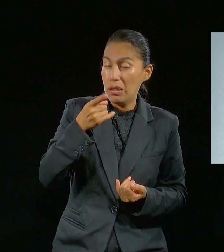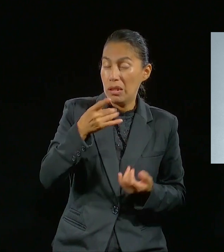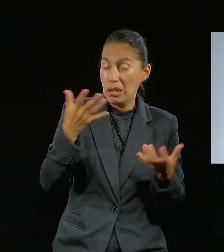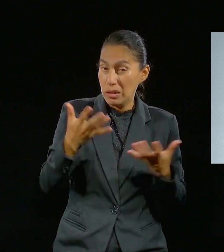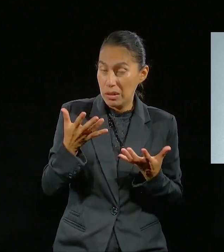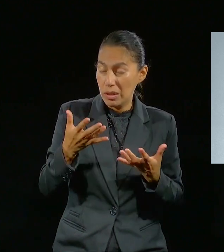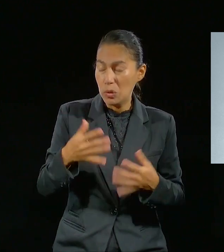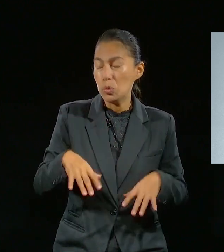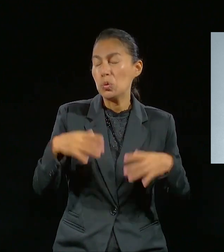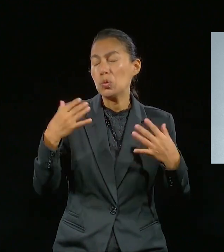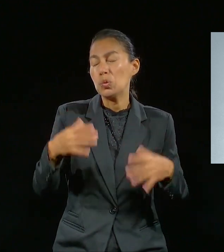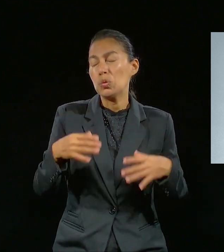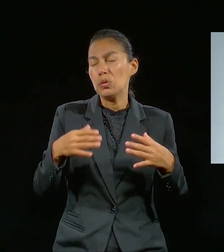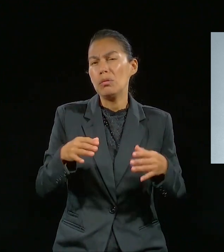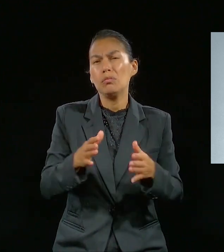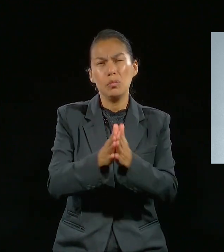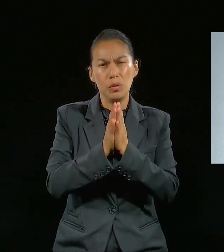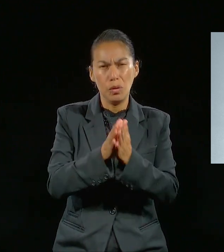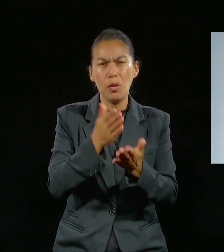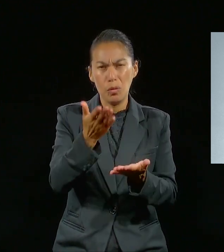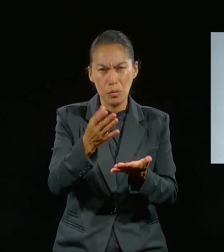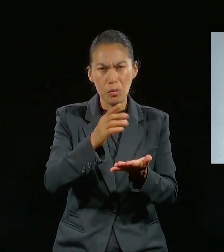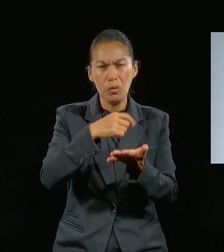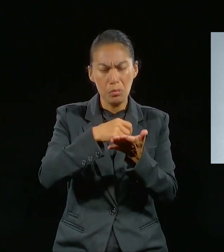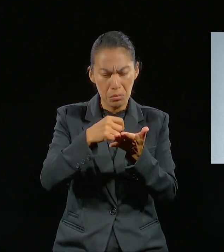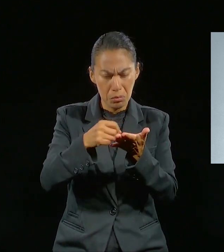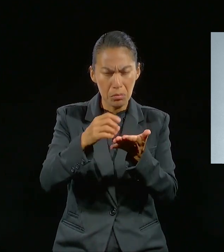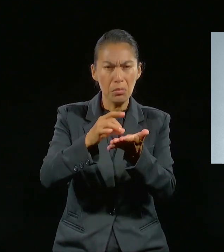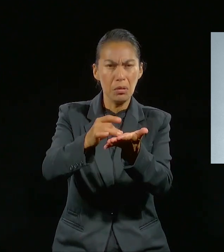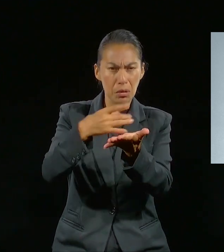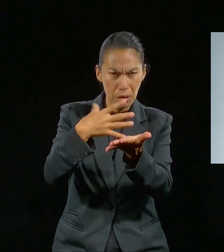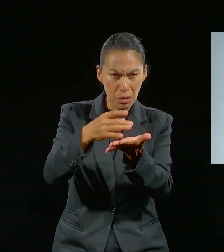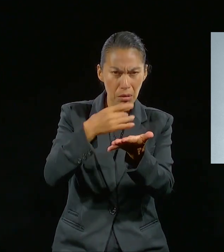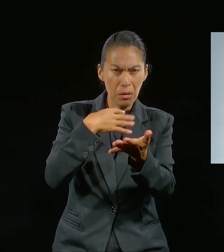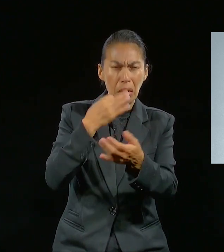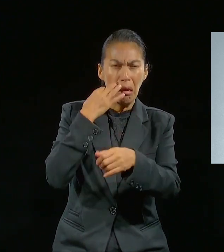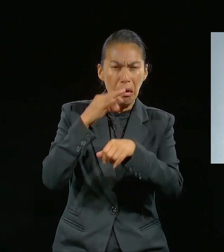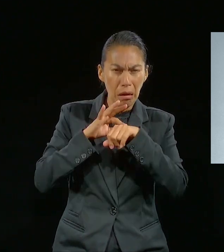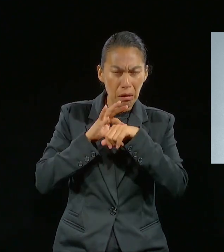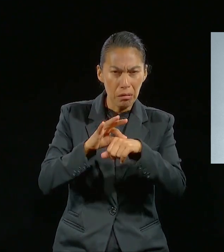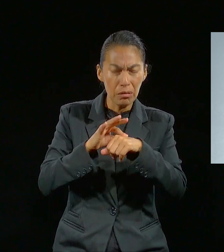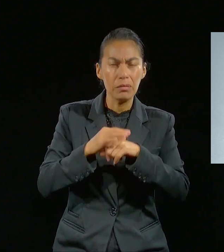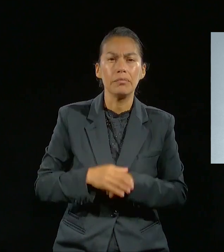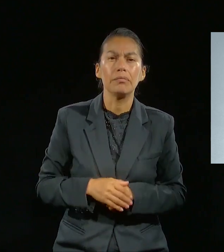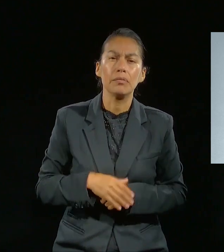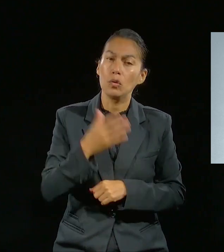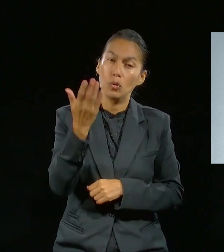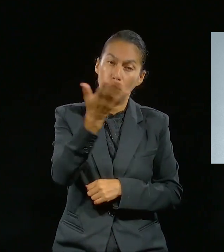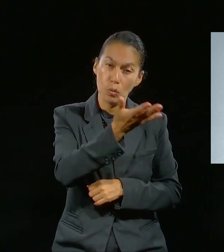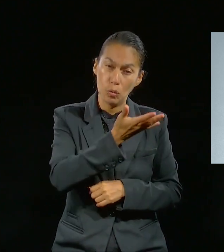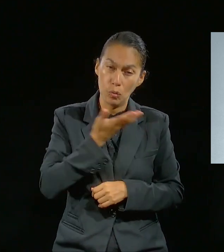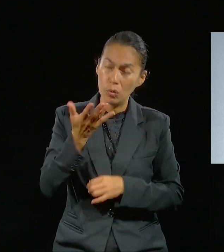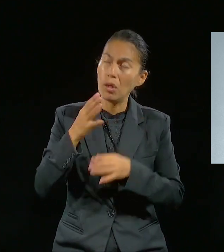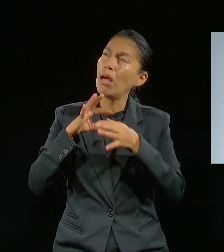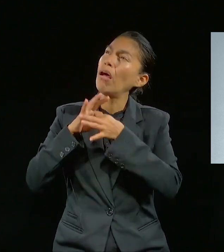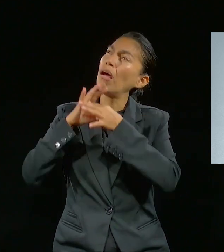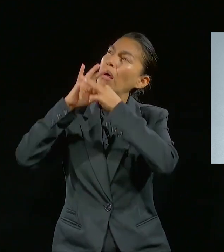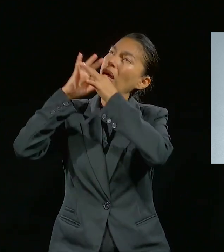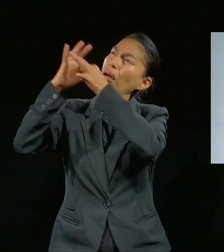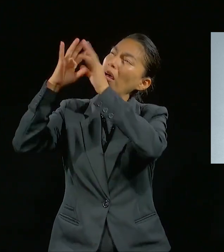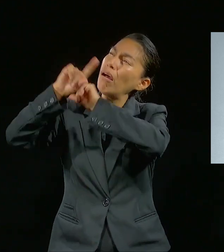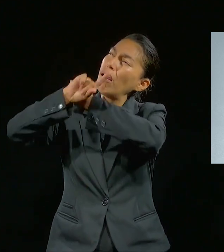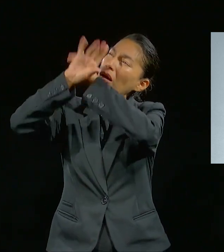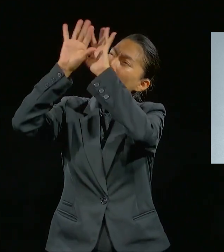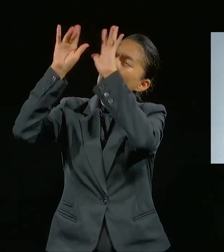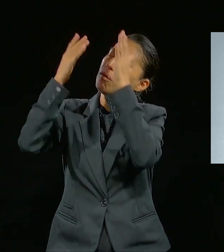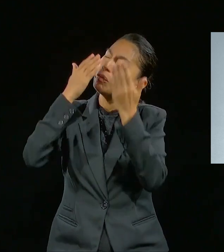vida, por favor, manifiesta esos milagros, testifica de esos milagros.